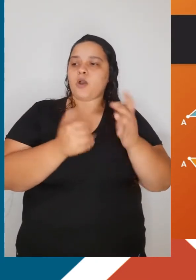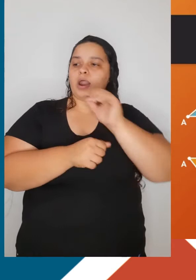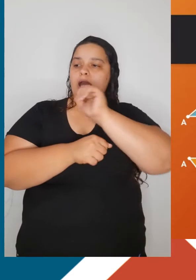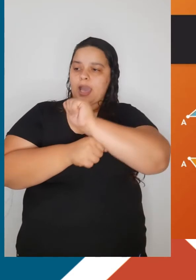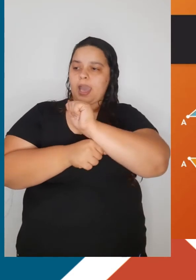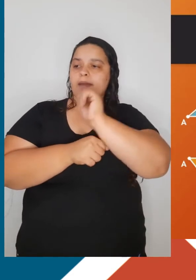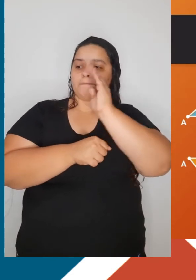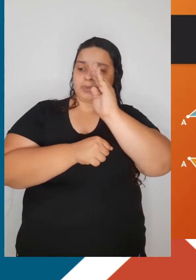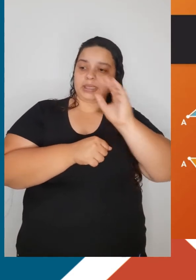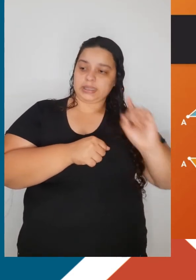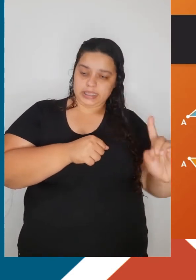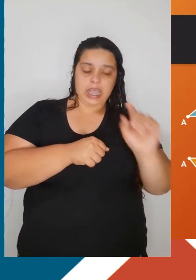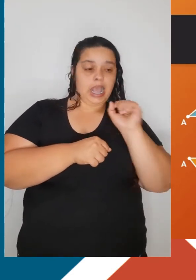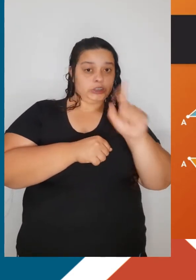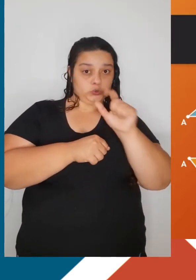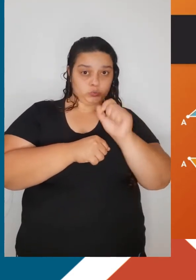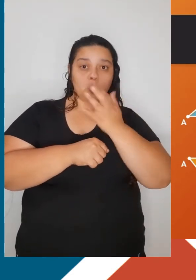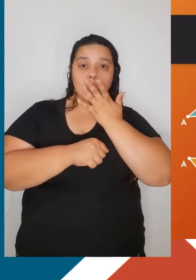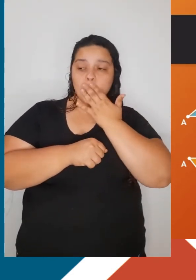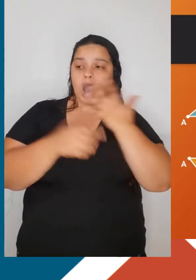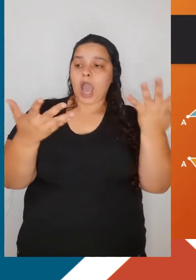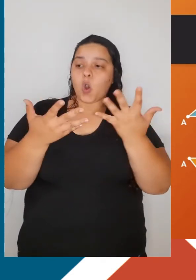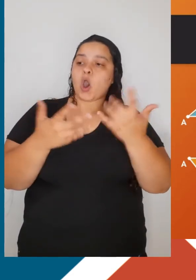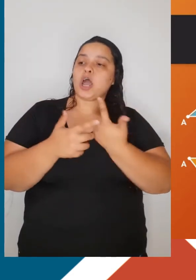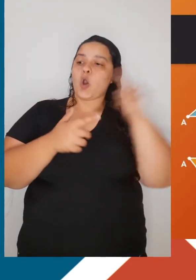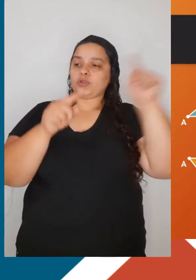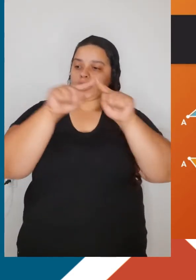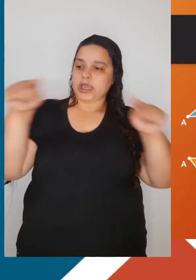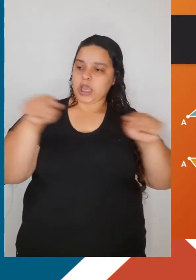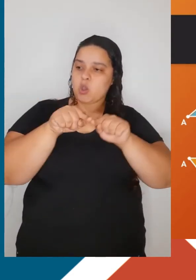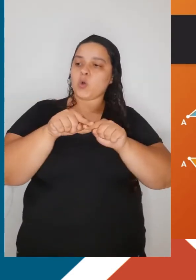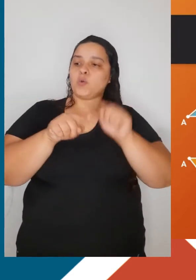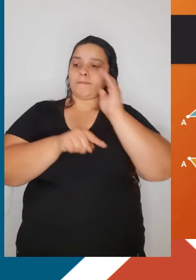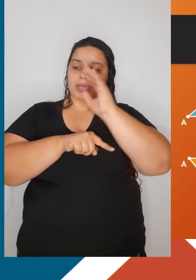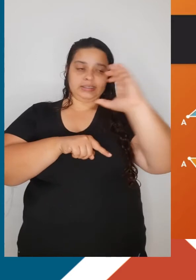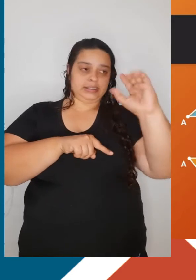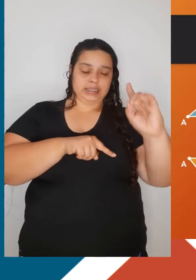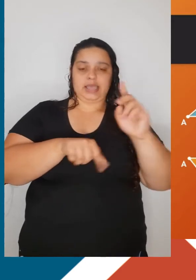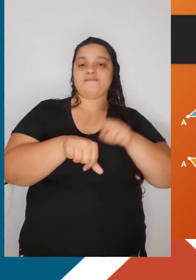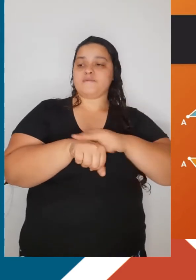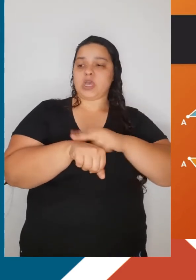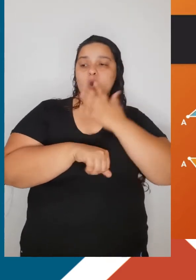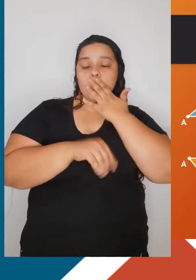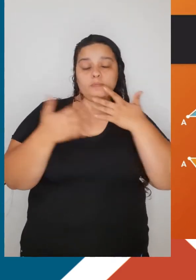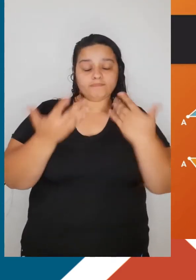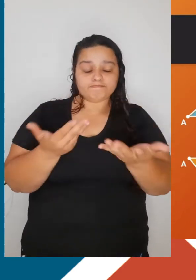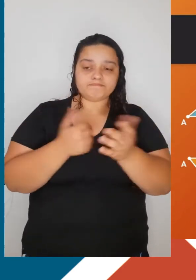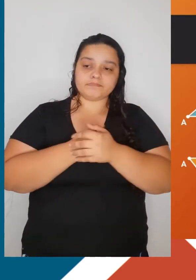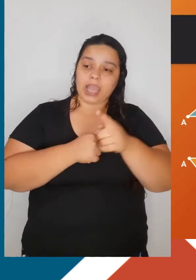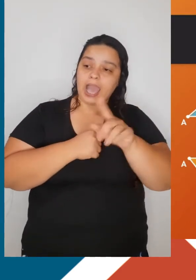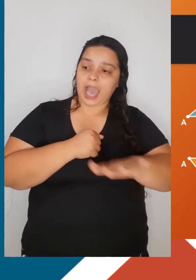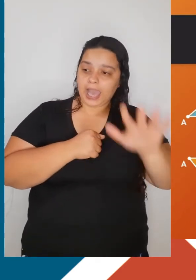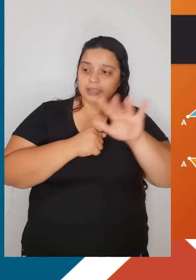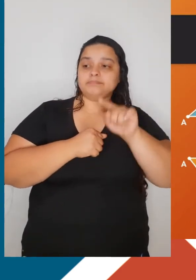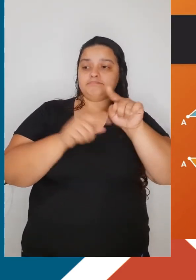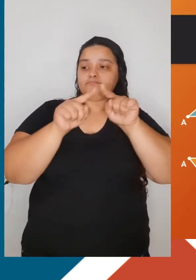triângulo ABD de área azul e um triângulo BCD de área verde. Com isso, a